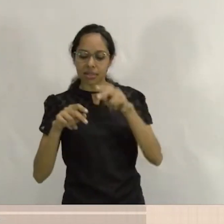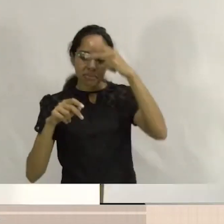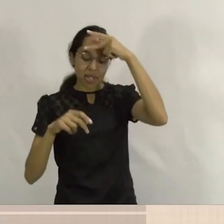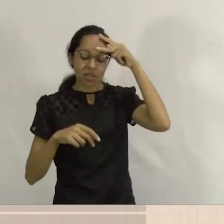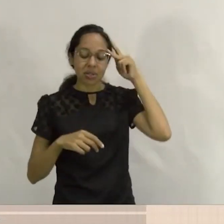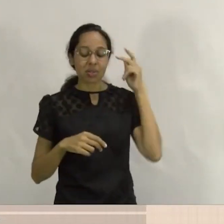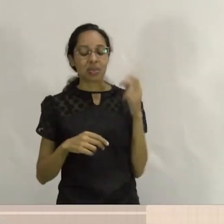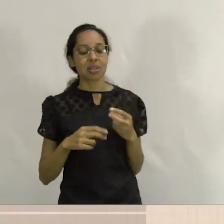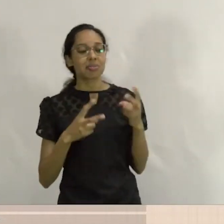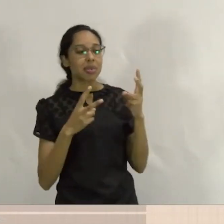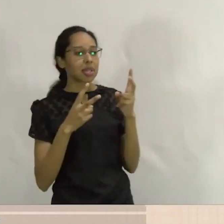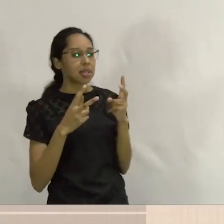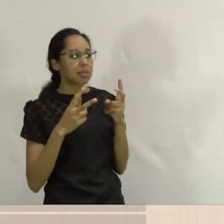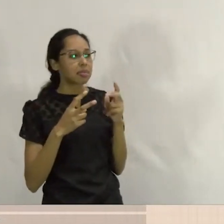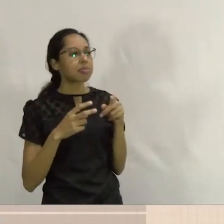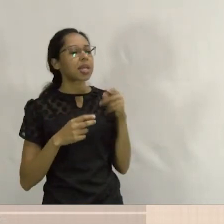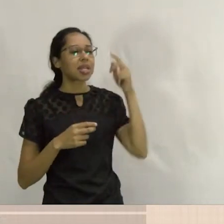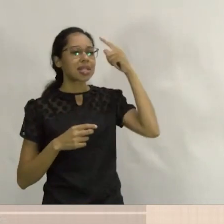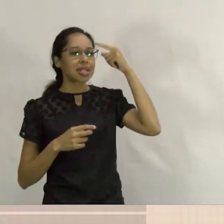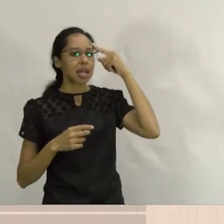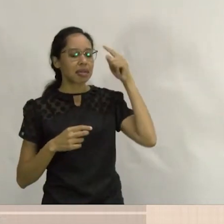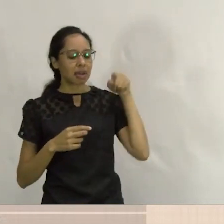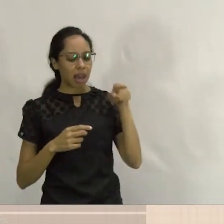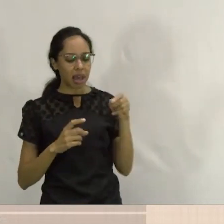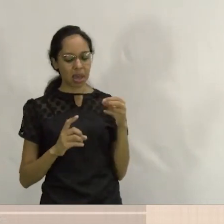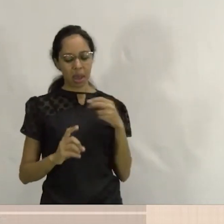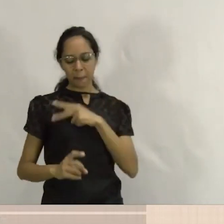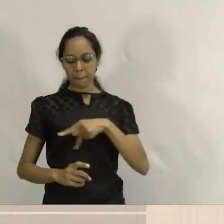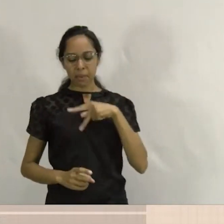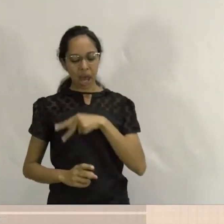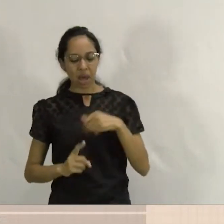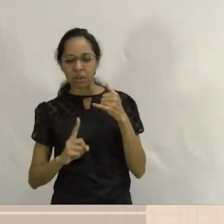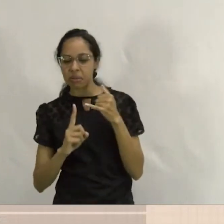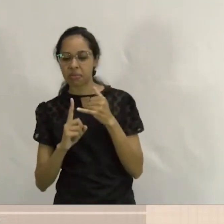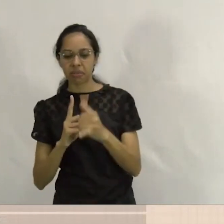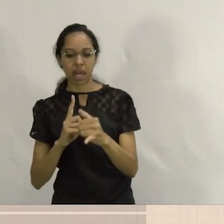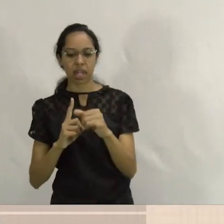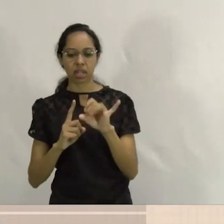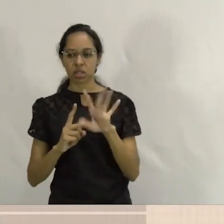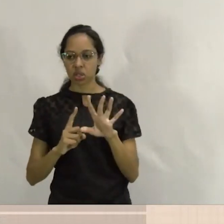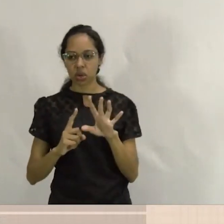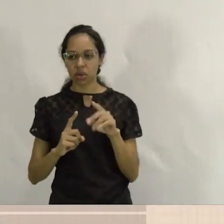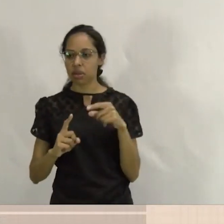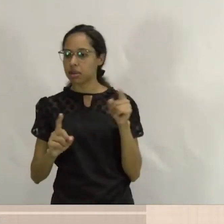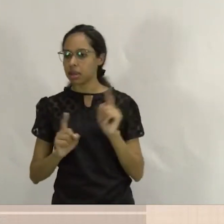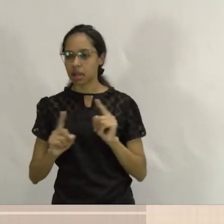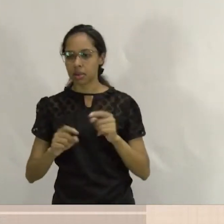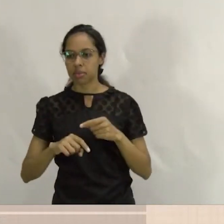profética faz a obra de Deus. Infelizmente, na época de Paulo, houve